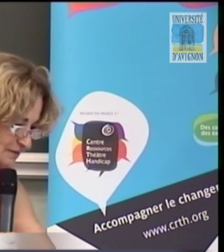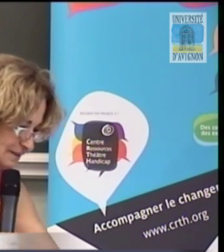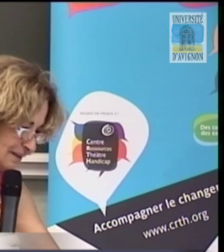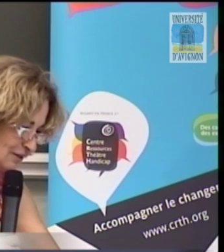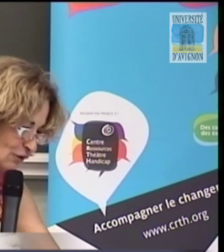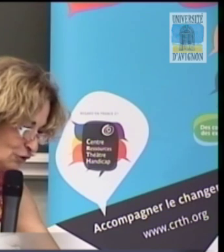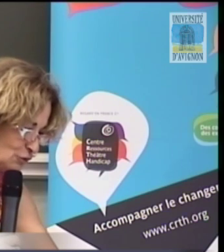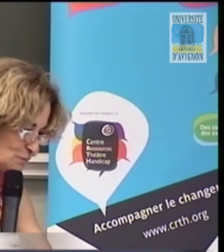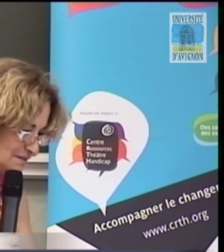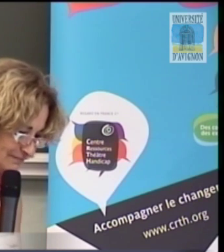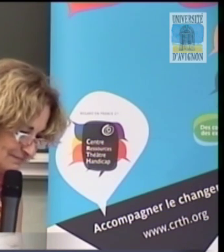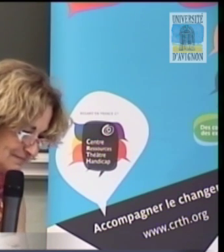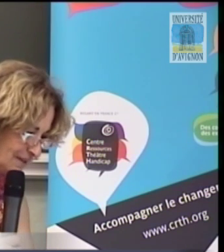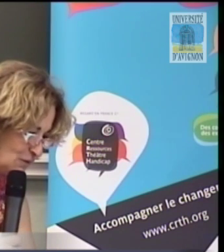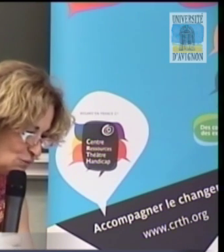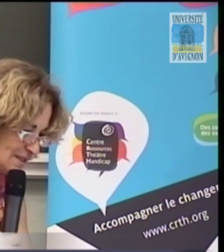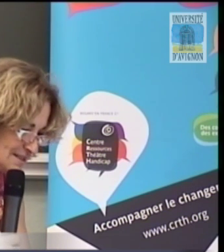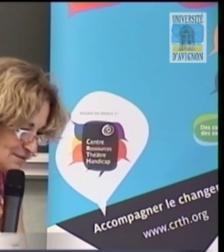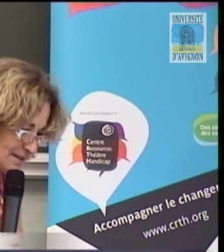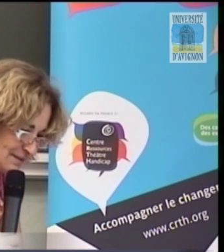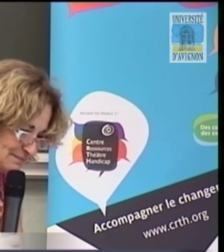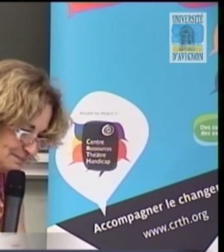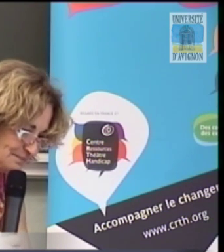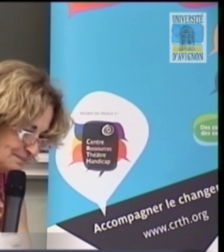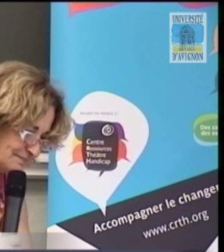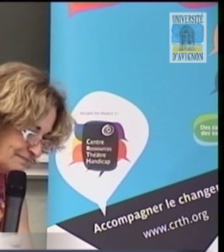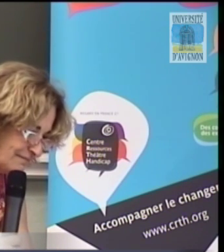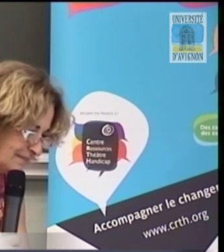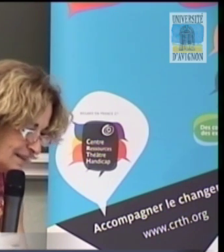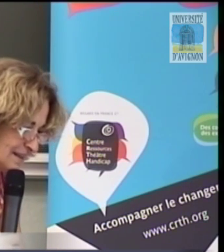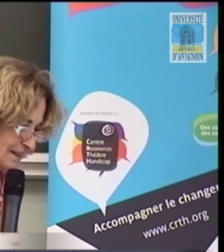consciences endormies ou satisfaites.